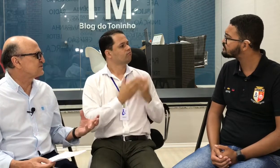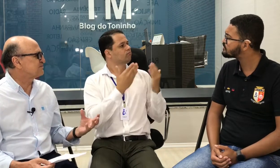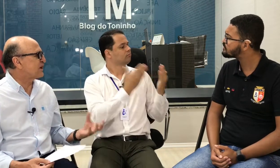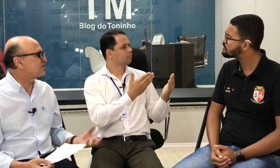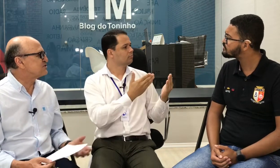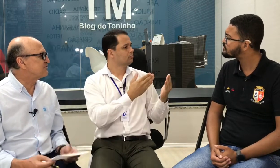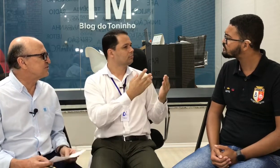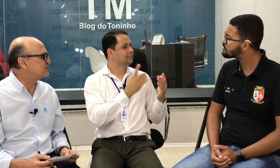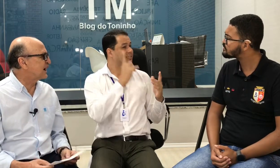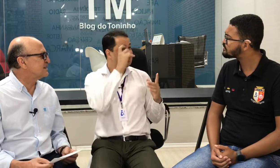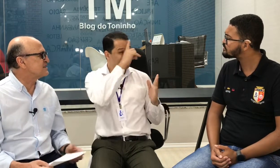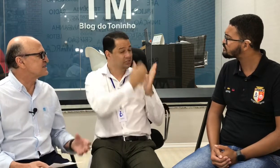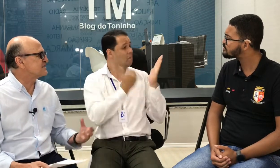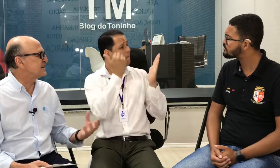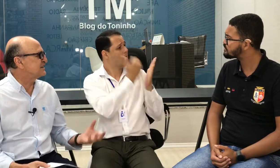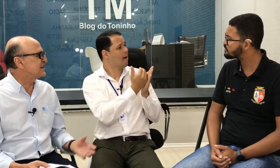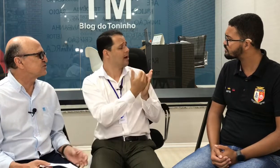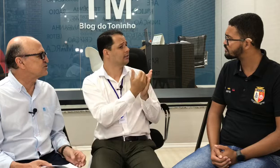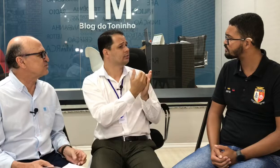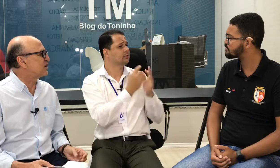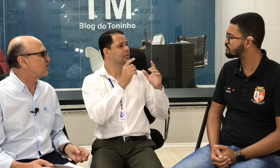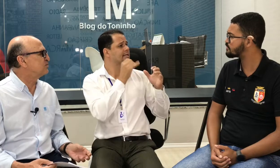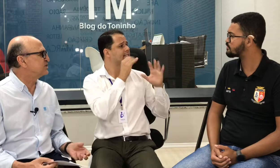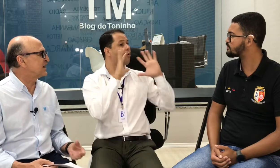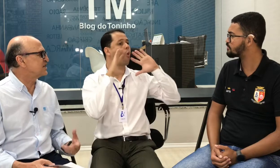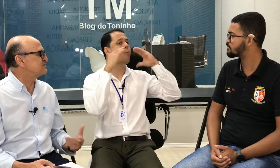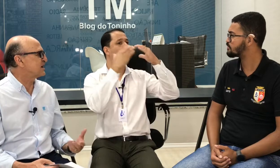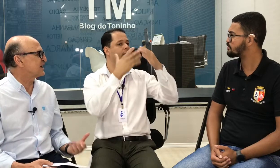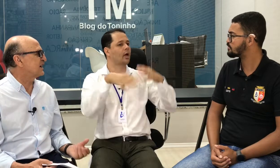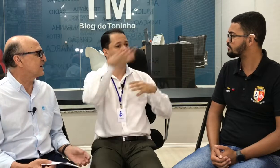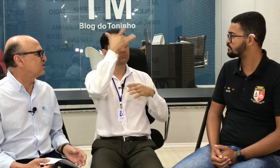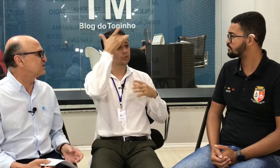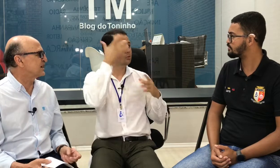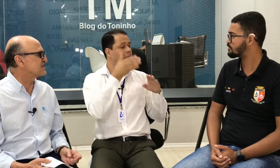maiores dificuldades dentro de uma comunidade para a comunicação.